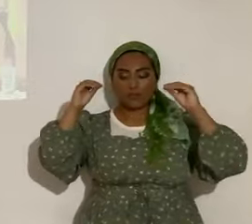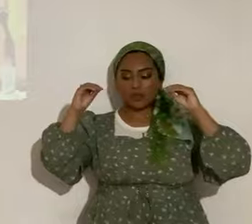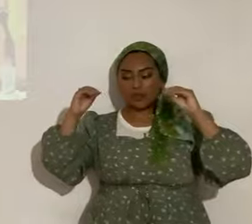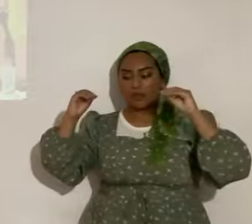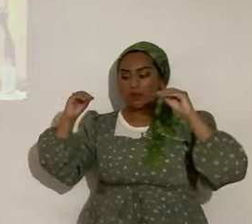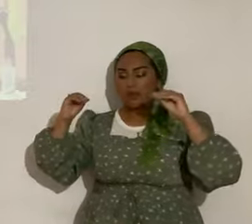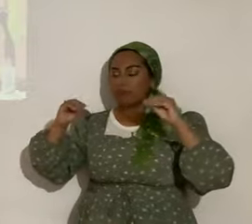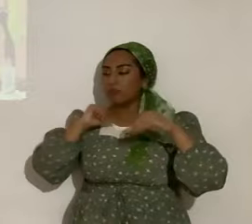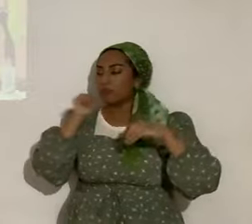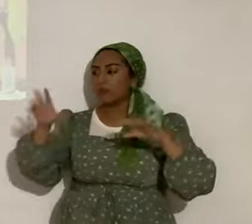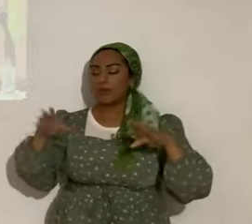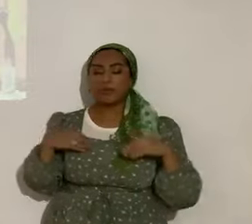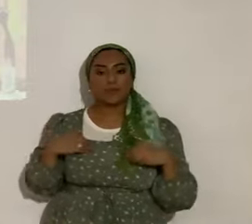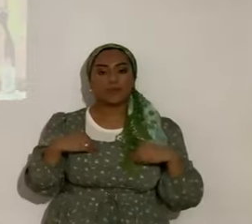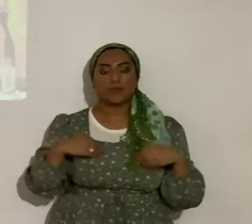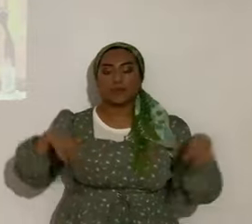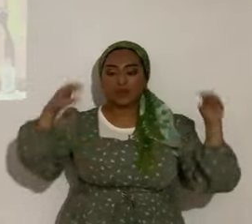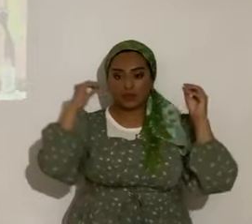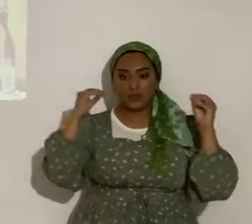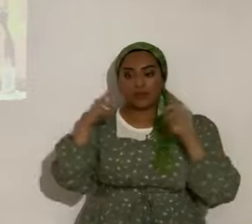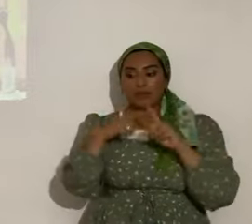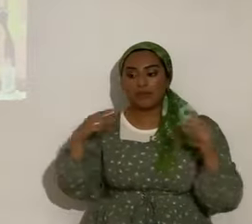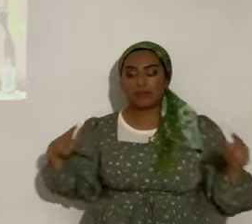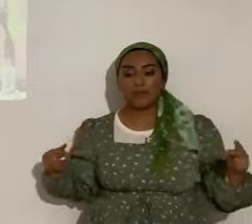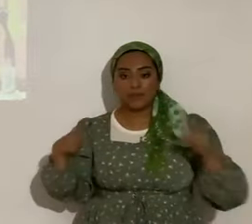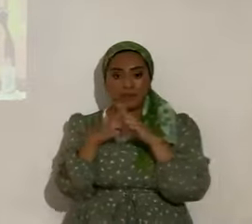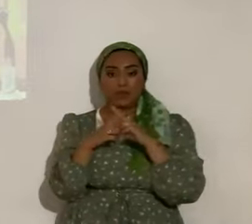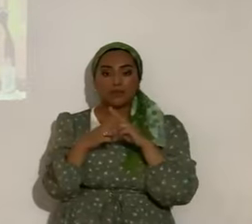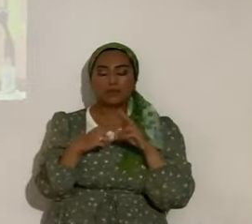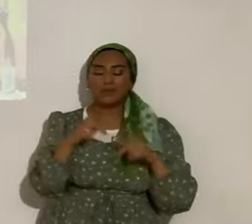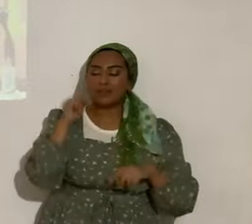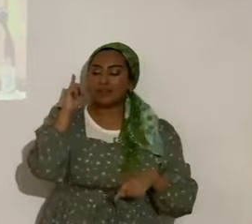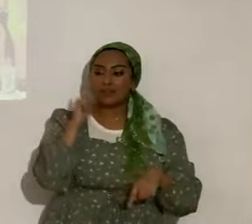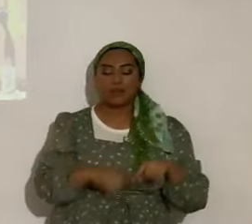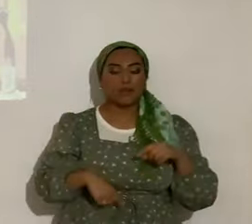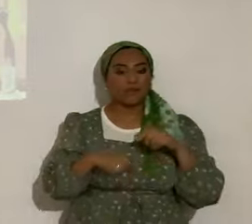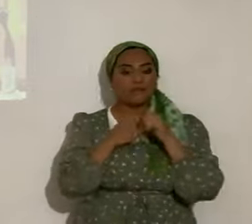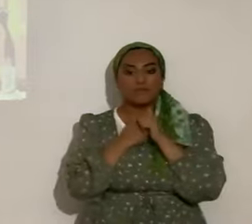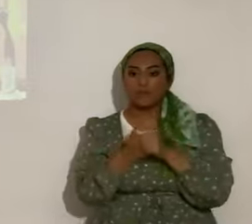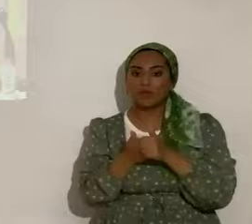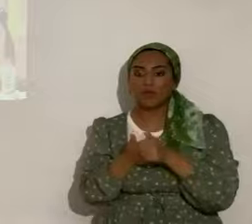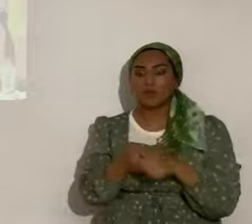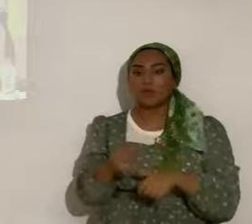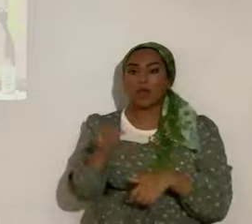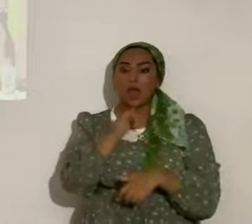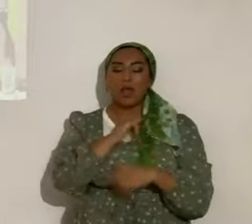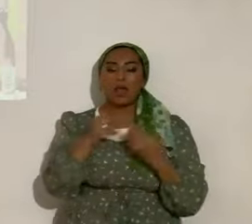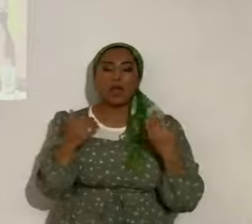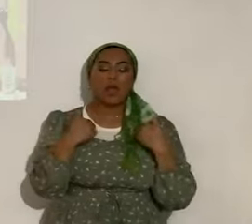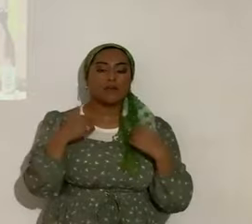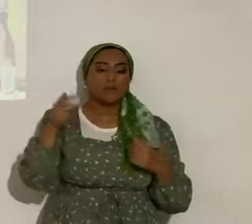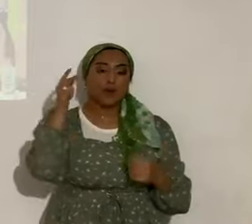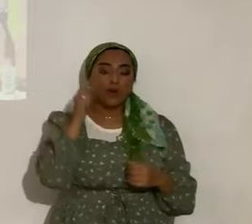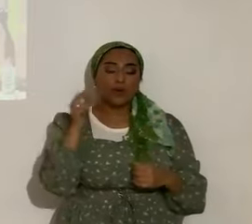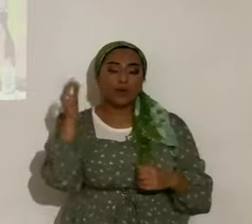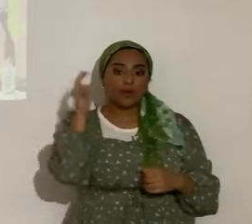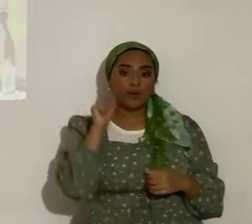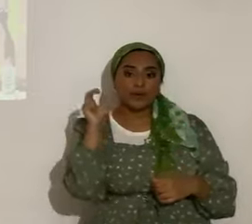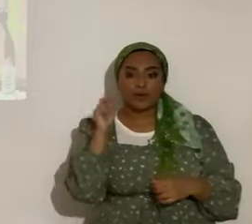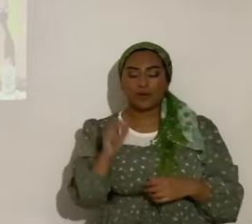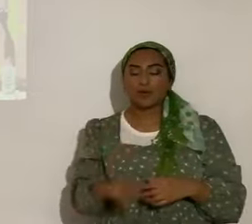es inaceptable, que este sermón de la montaña es imposible. Yo lo he oído, hermanos, hermanas,